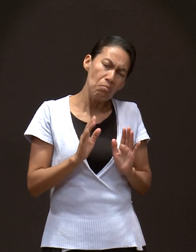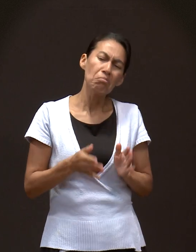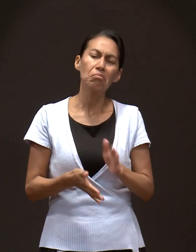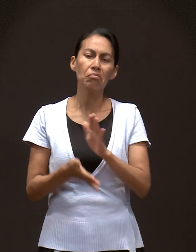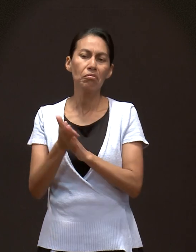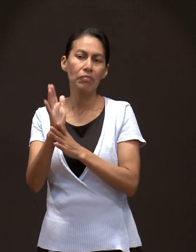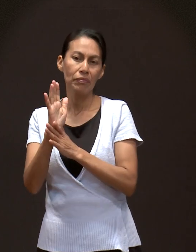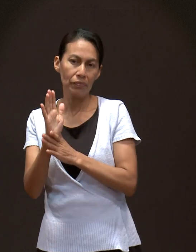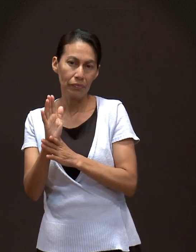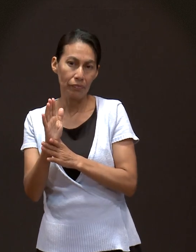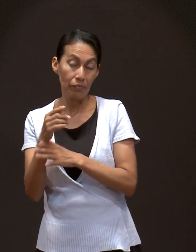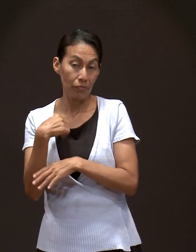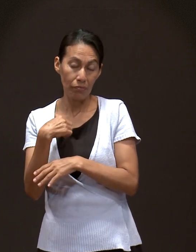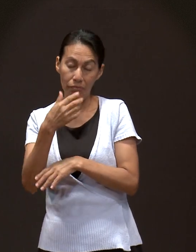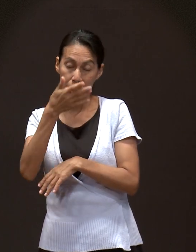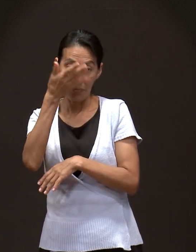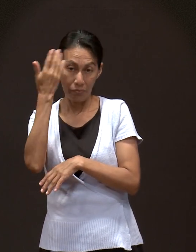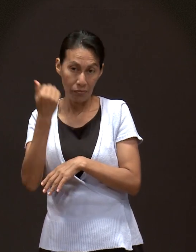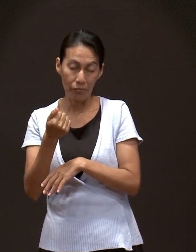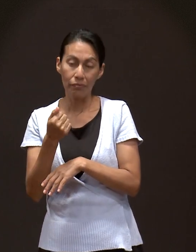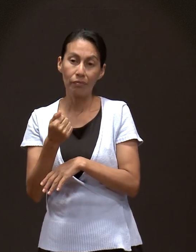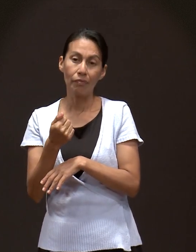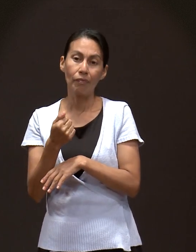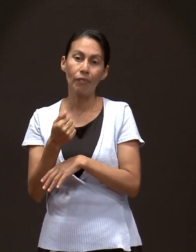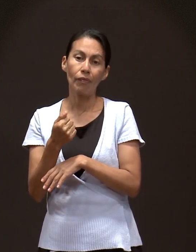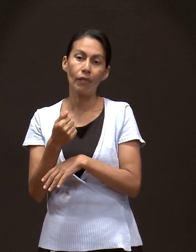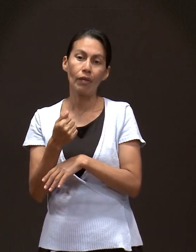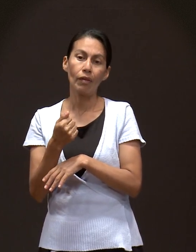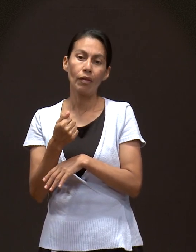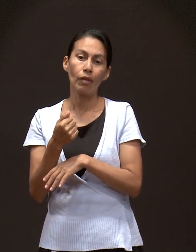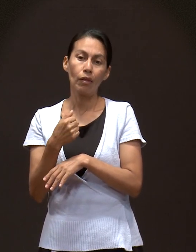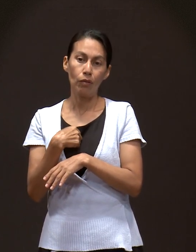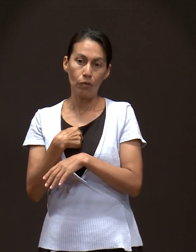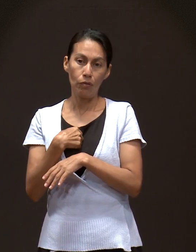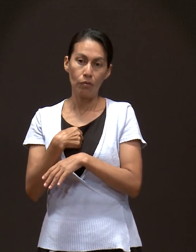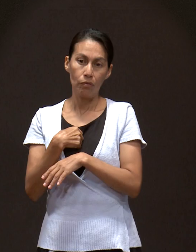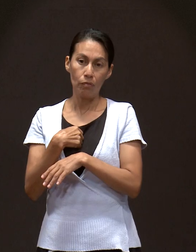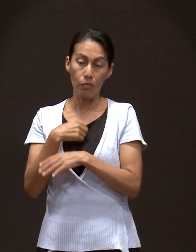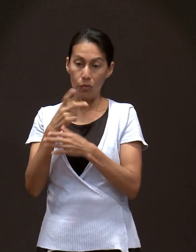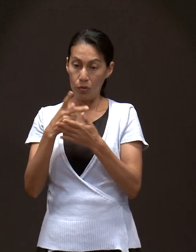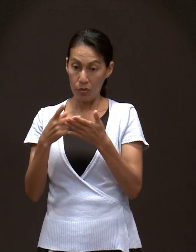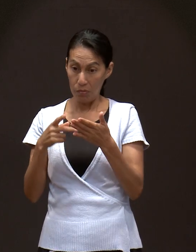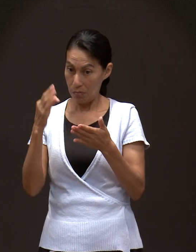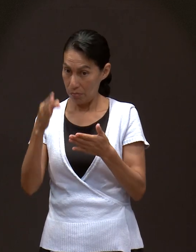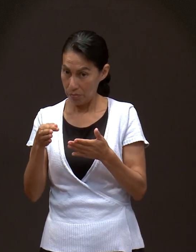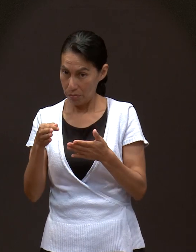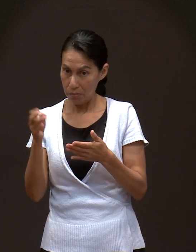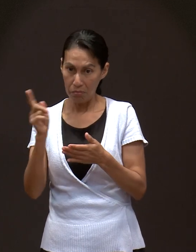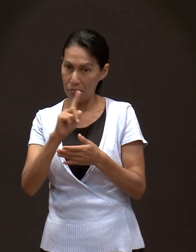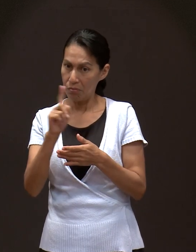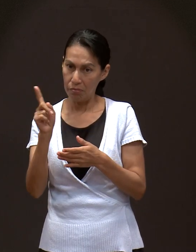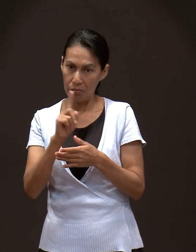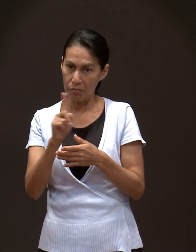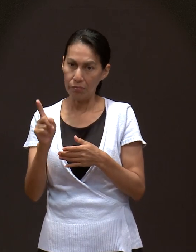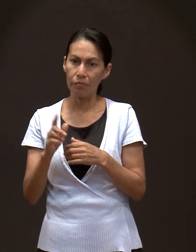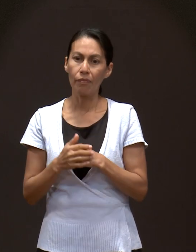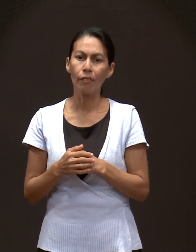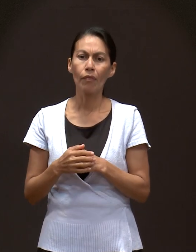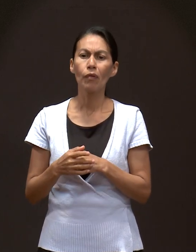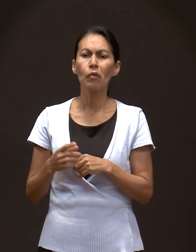Entonces, yo fui. Fui. Y sin saberlo, yo todavía no estaba aceptado en el programa.